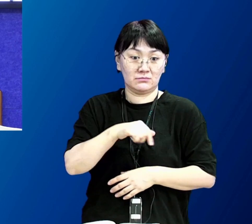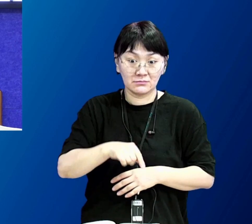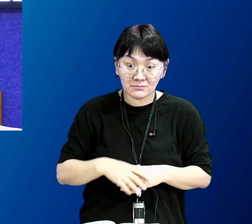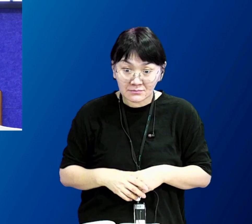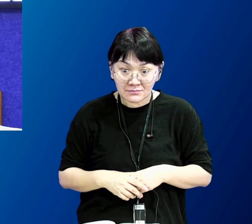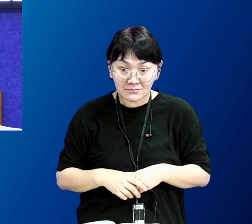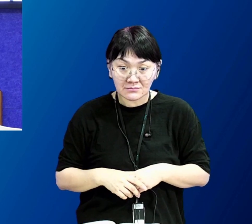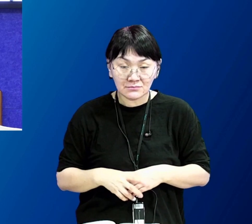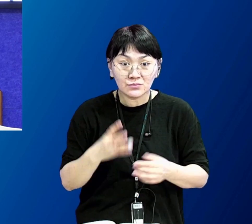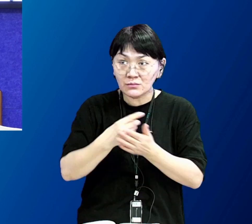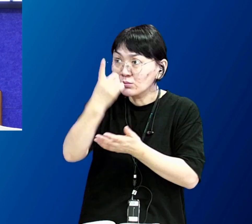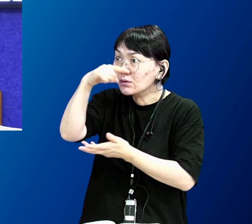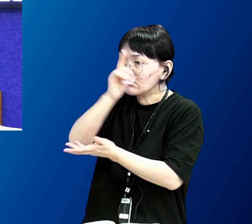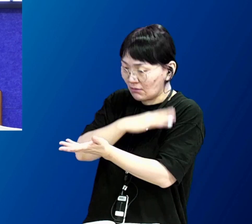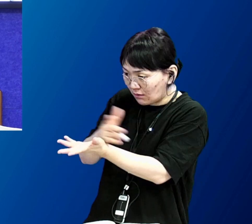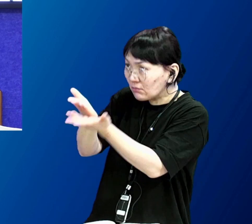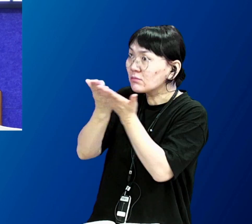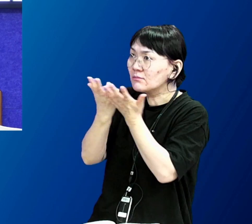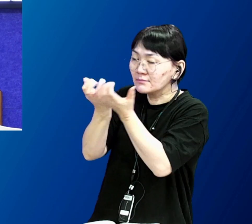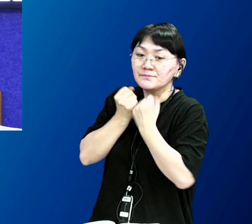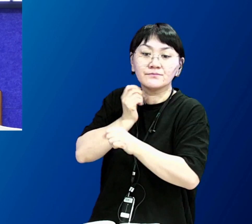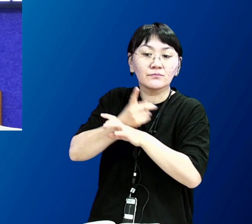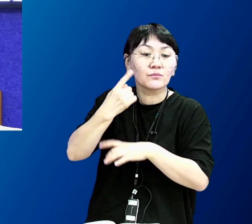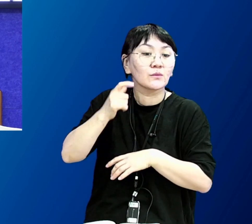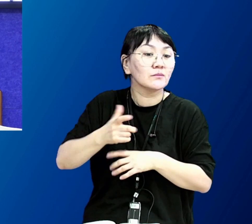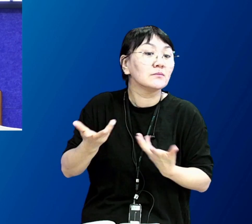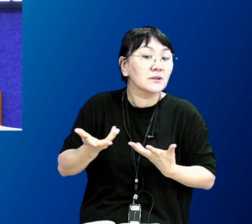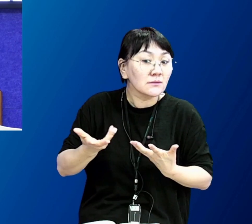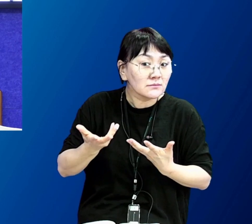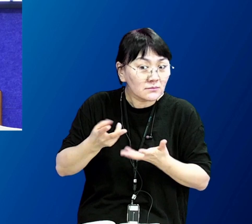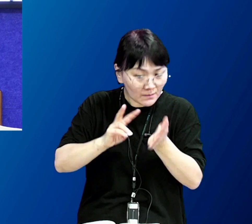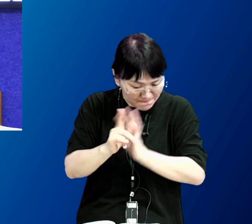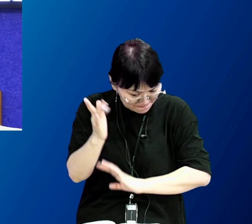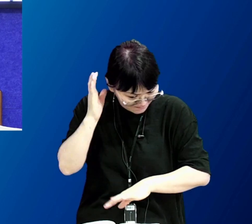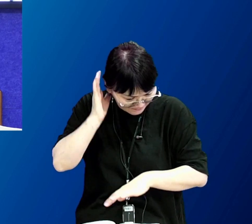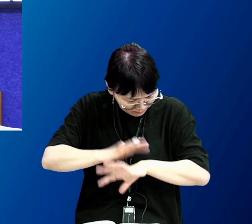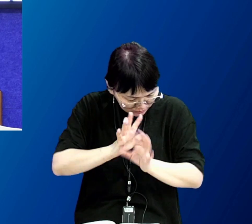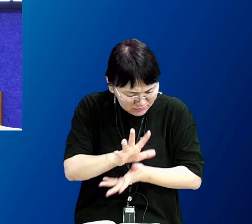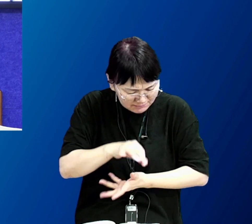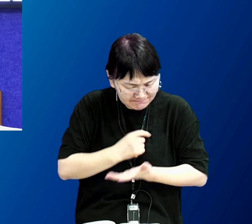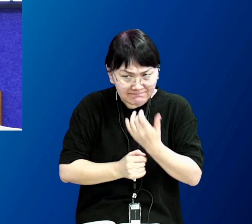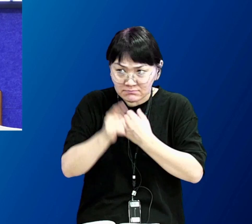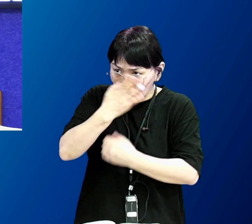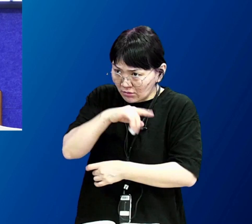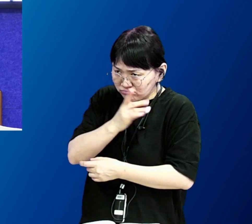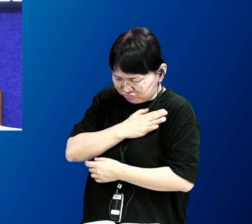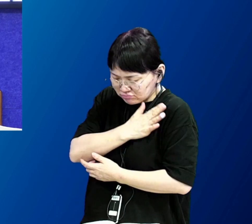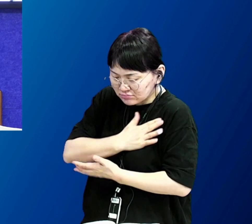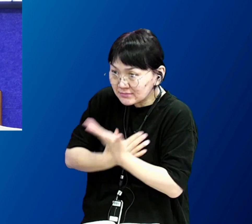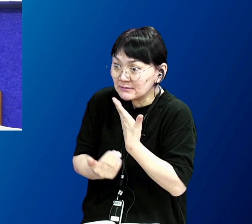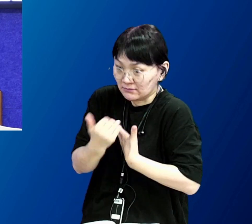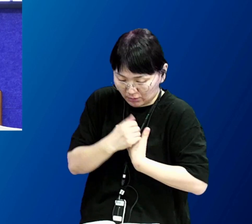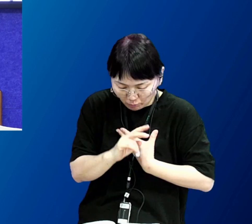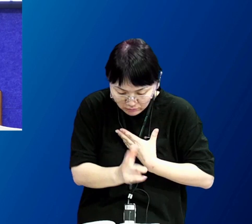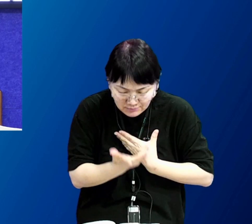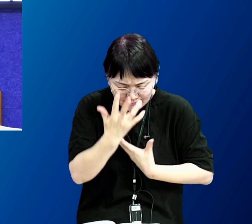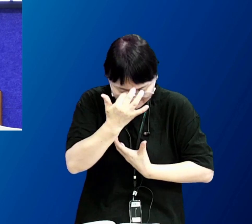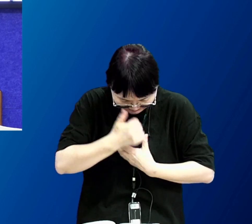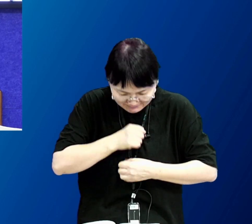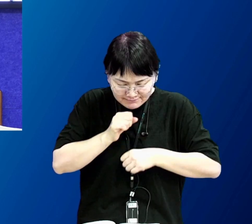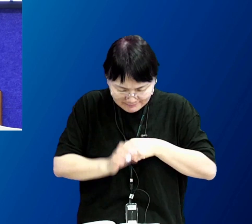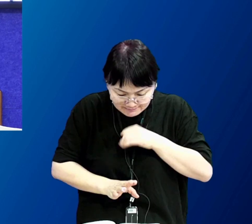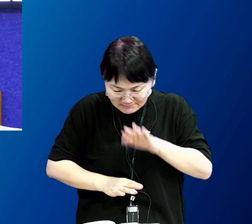Тэгвэл тэр хайрыг нь авсан хүн яадгүй. Тэр сонссон үгнүүдэд сахим биелүүлээд тушаалыг нь